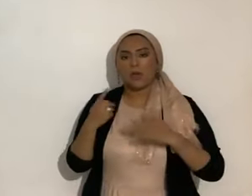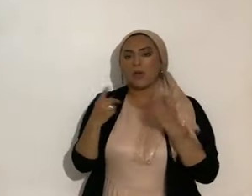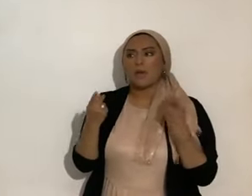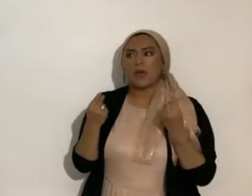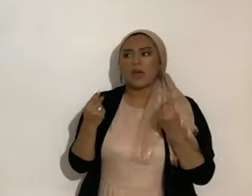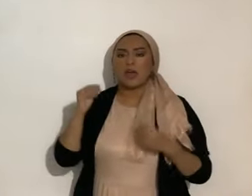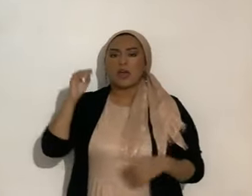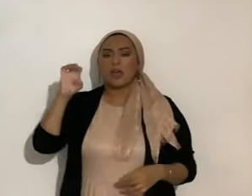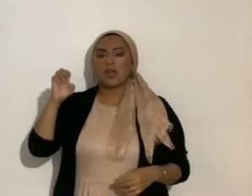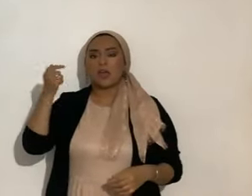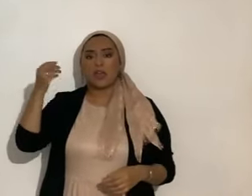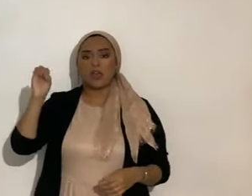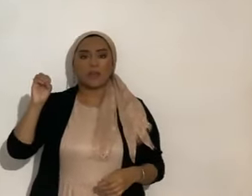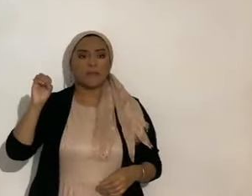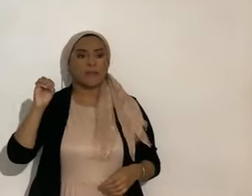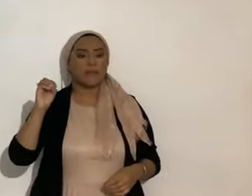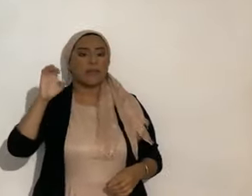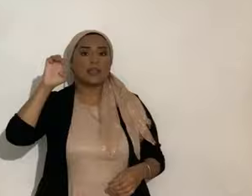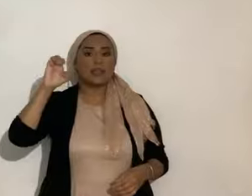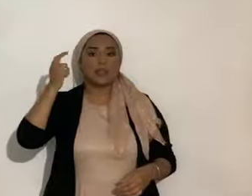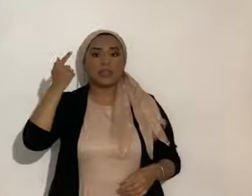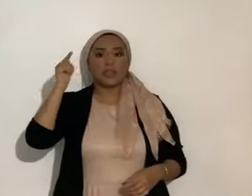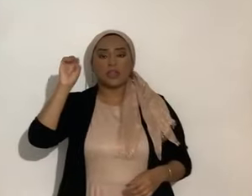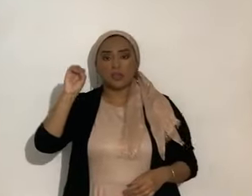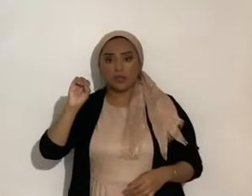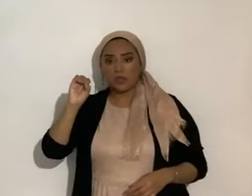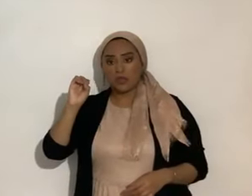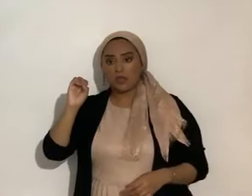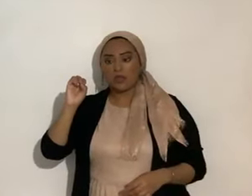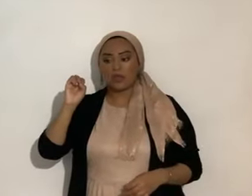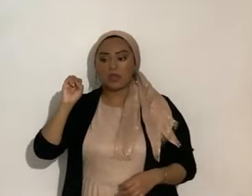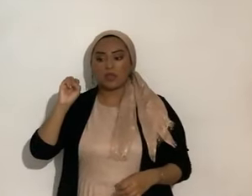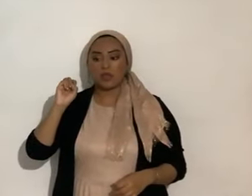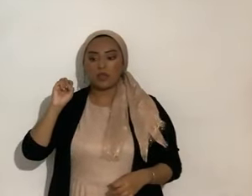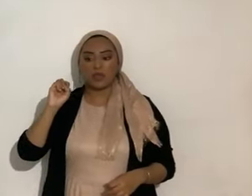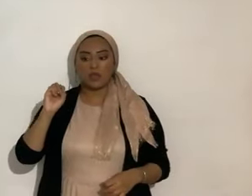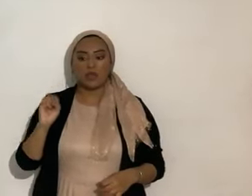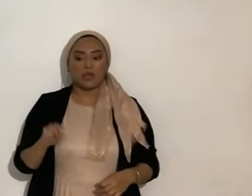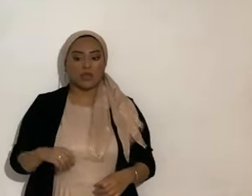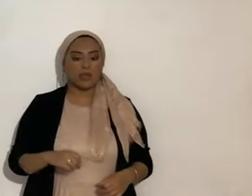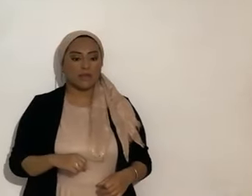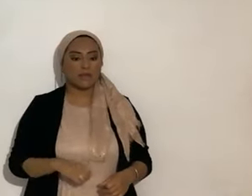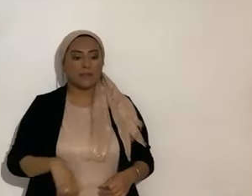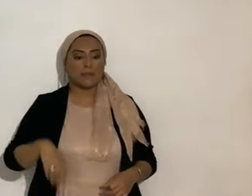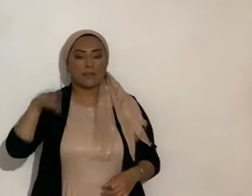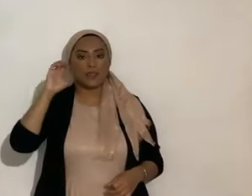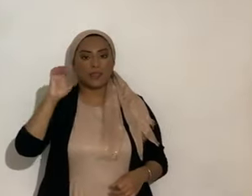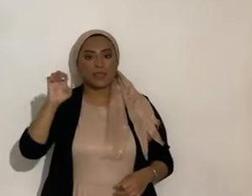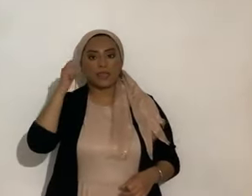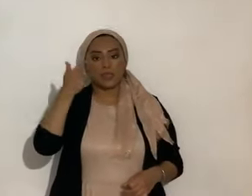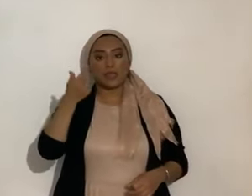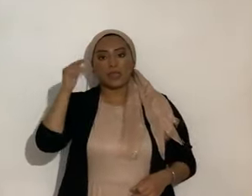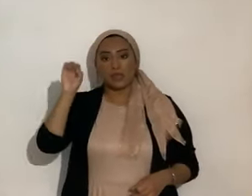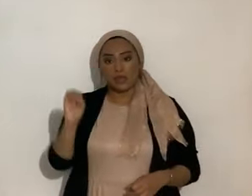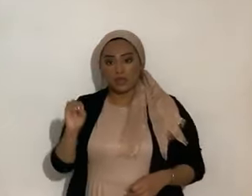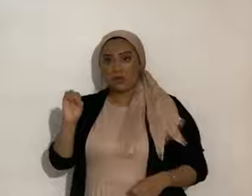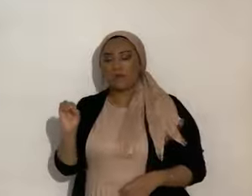ego? ¿Qué hace el orgullo? El ego venera el pecado. Venera el